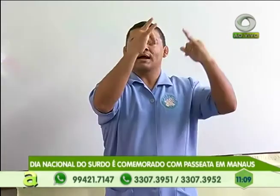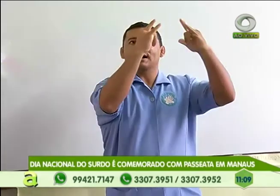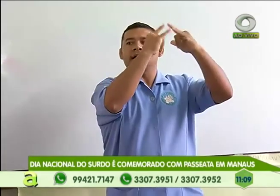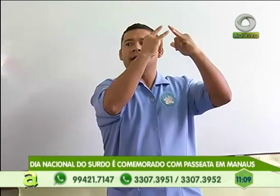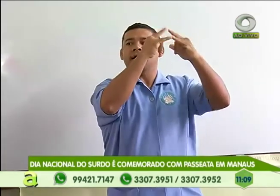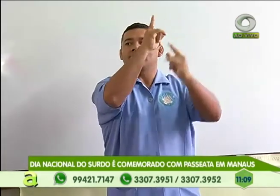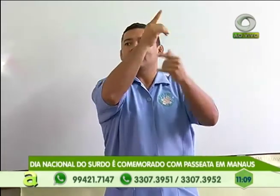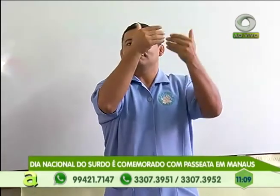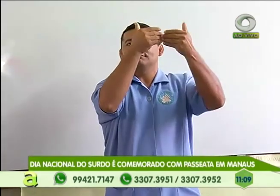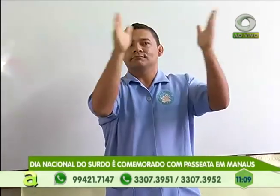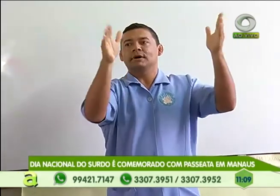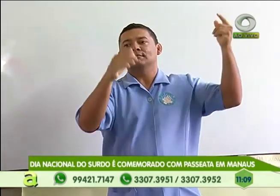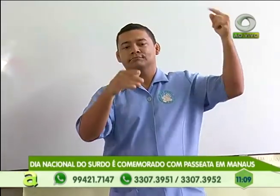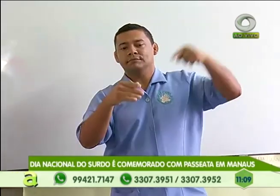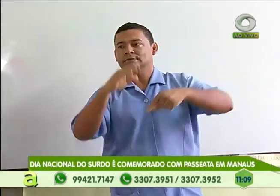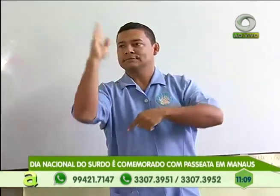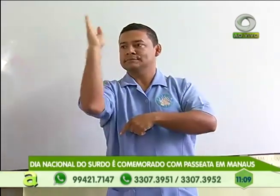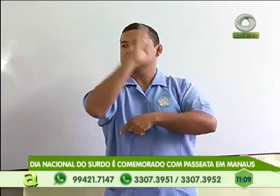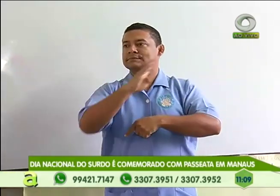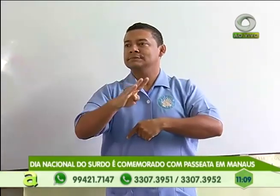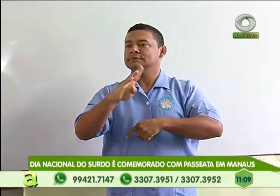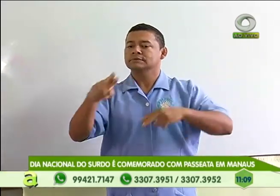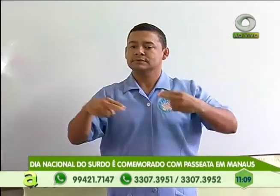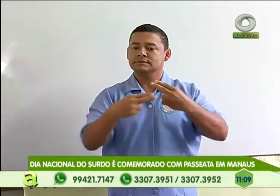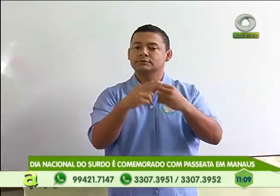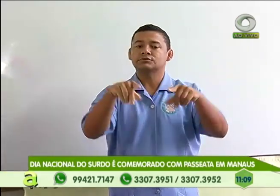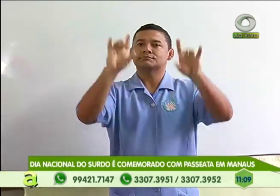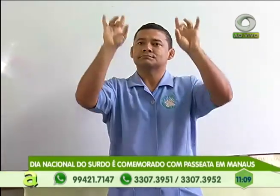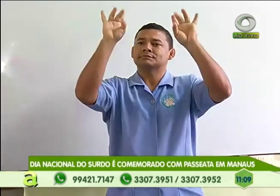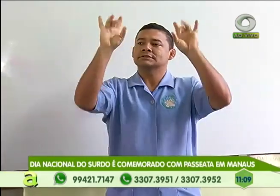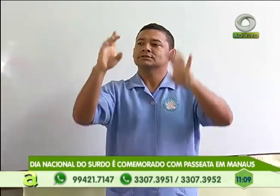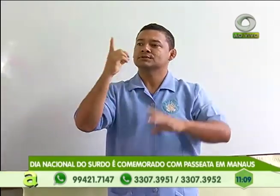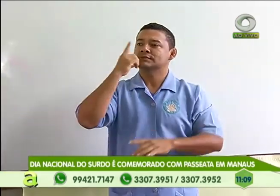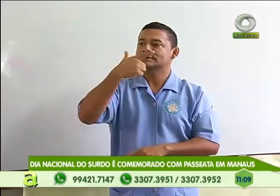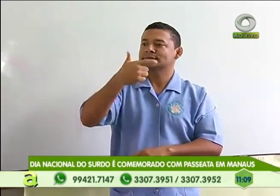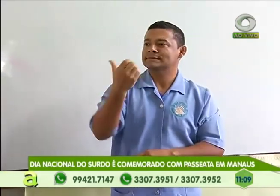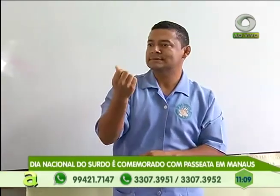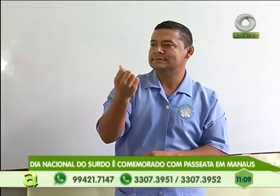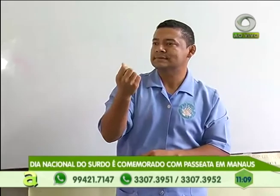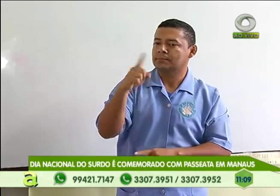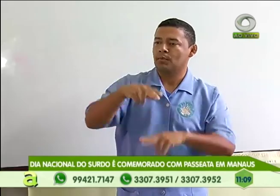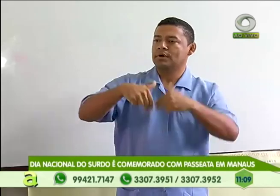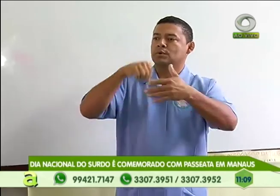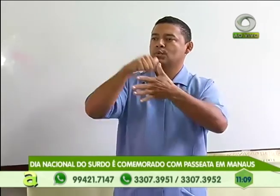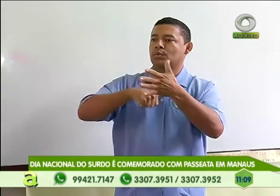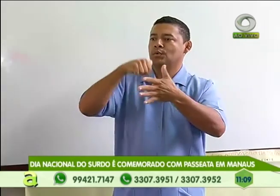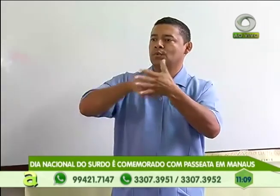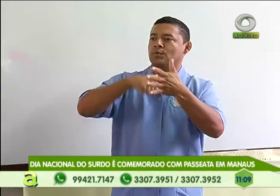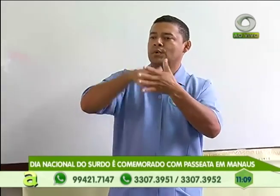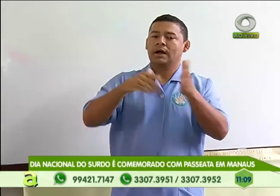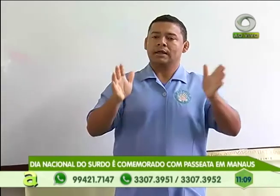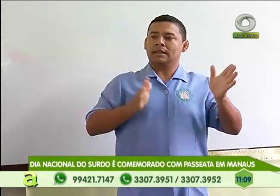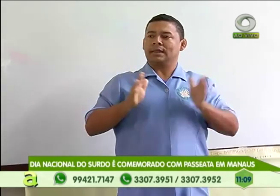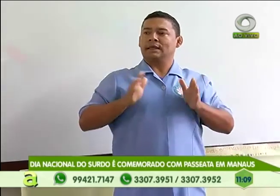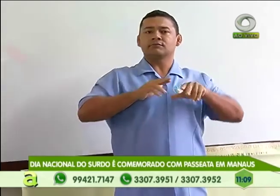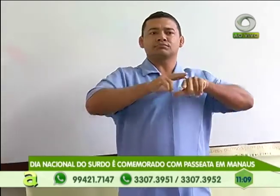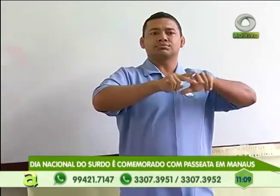entendeu, de inclusão, o nosso INIS aqui no Brasil, que foi muito importante também, foi a primeira escola de surdos no Rio de Janeiro, que lutou